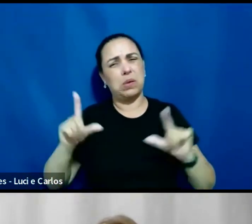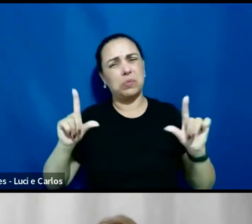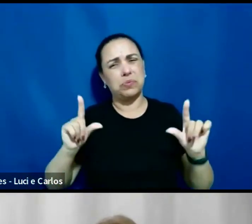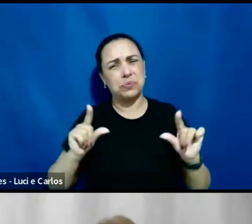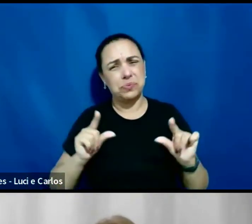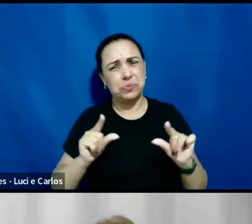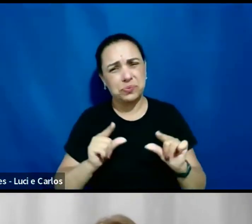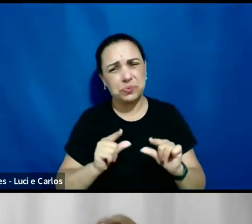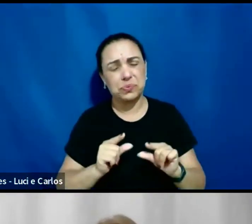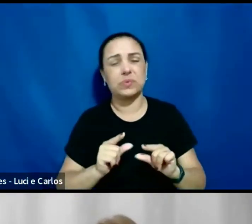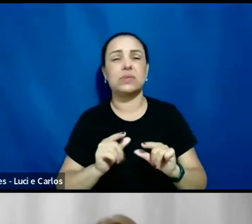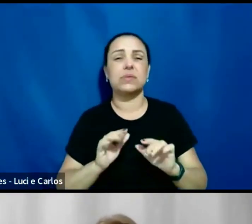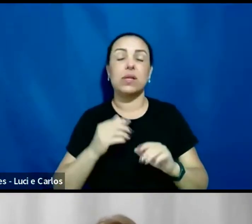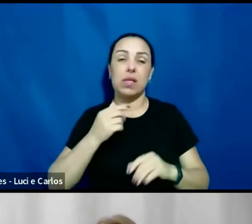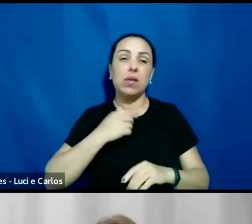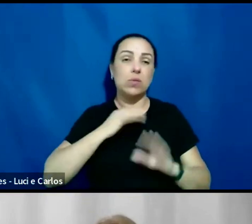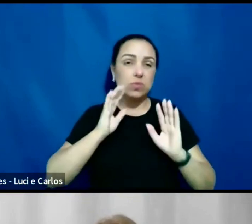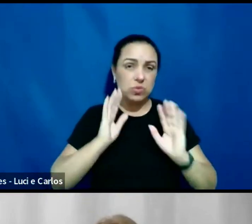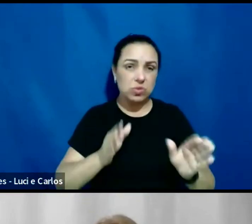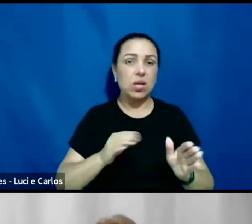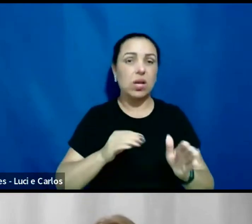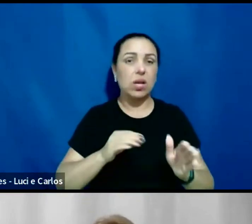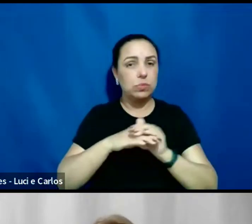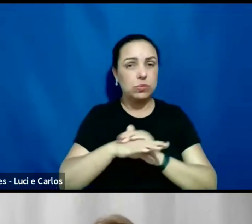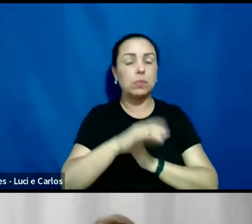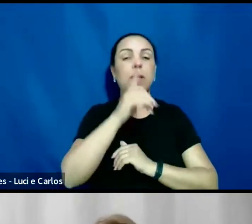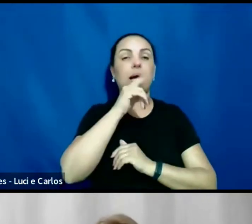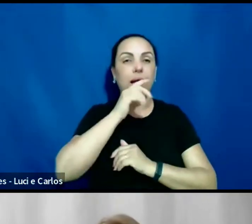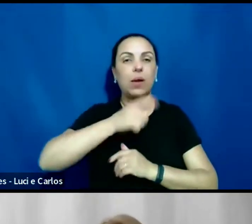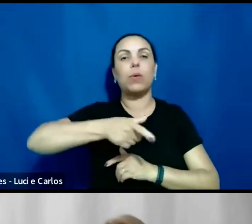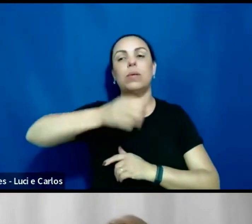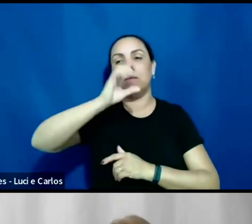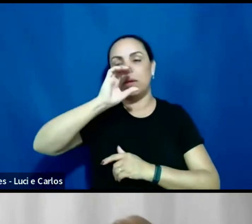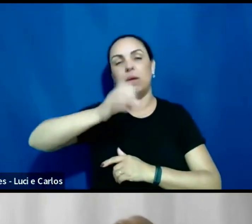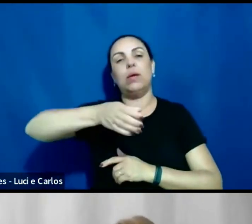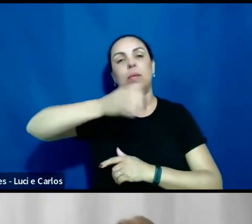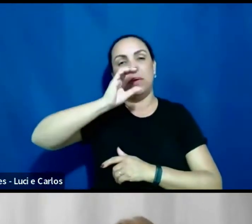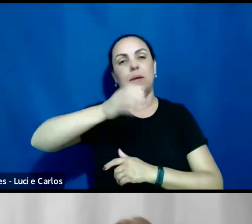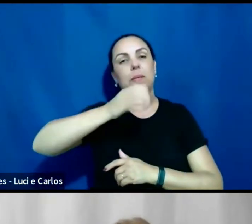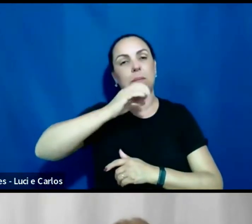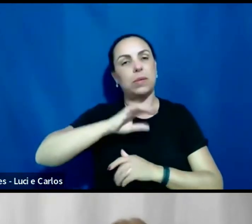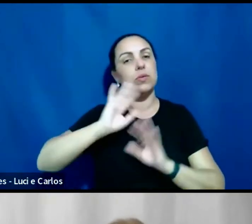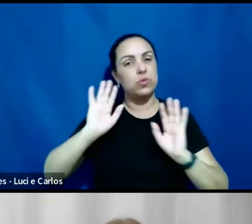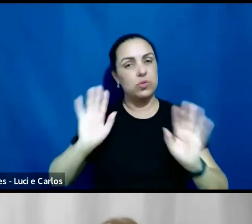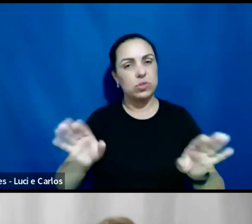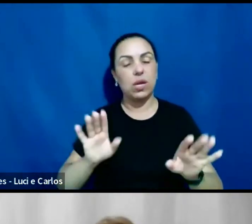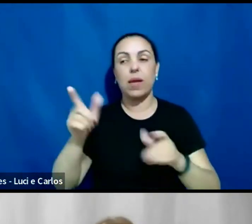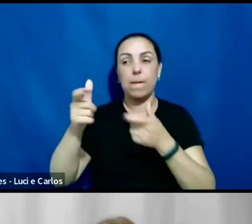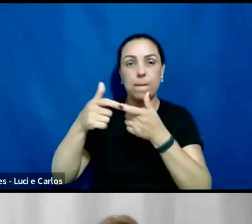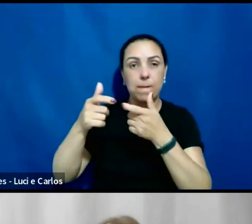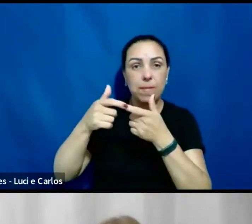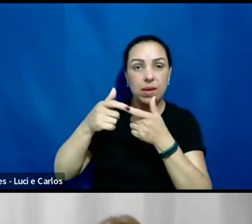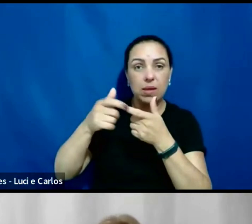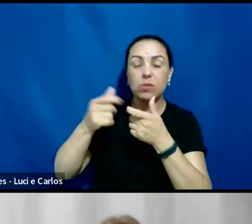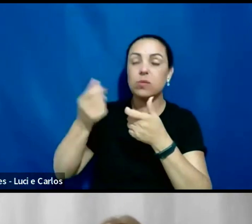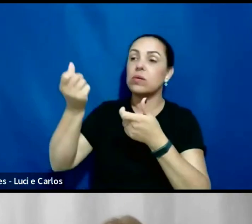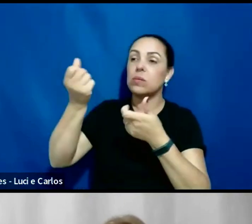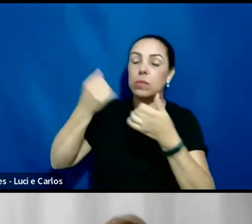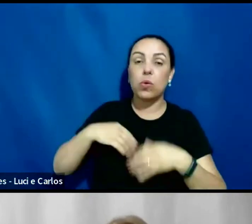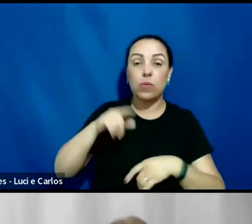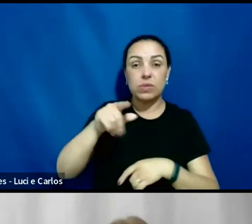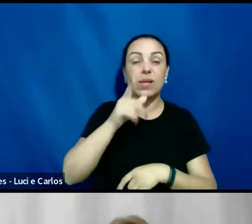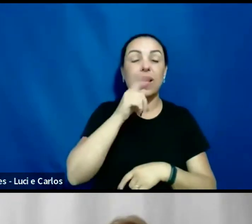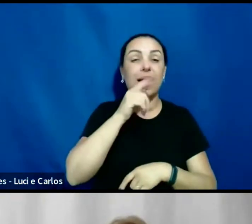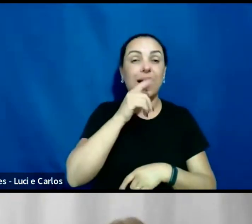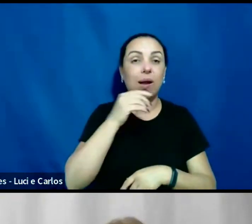muita água por conta de todos os problemas de saúde. Um nefrologista tinha me recomendado tomar 4 litros de